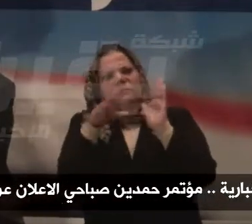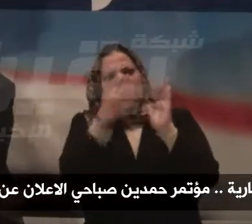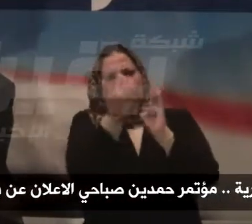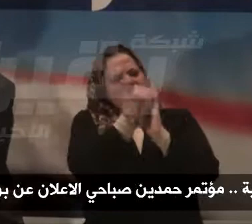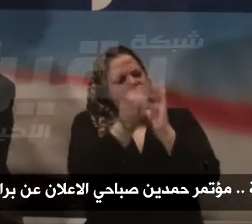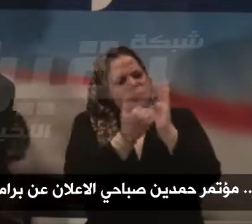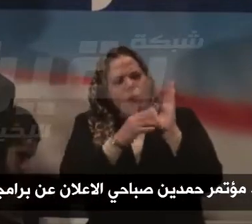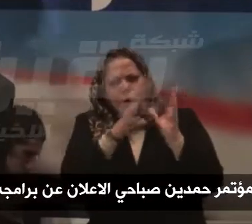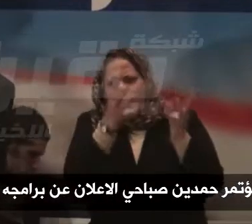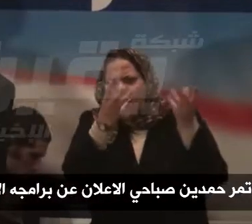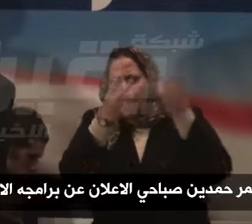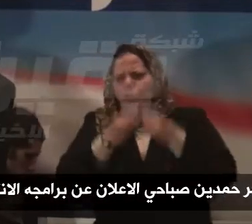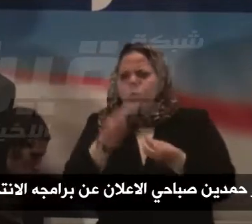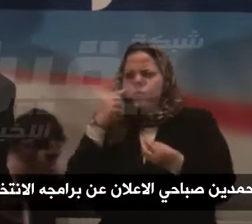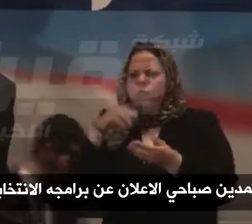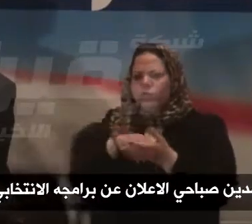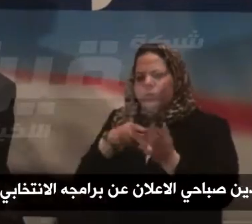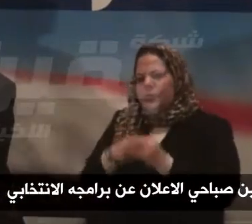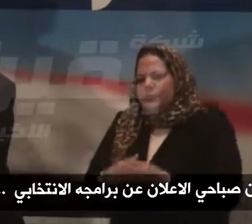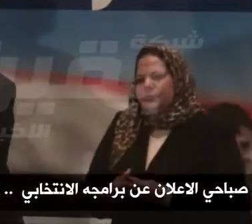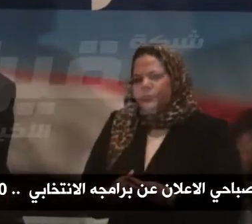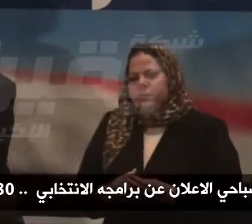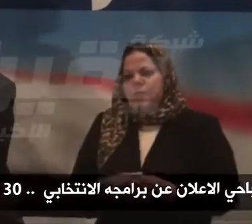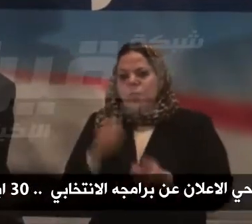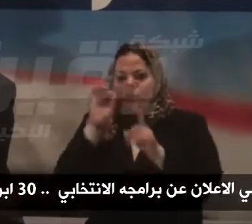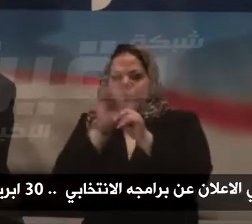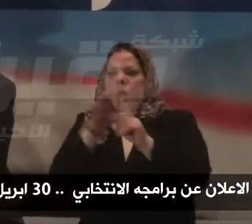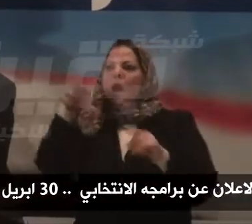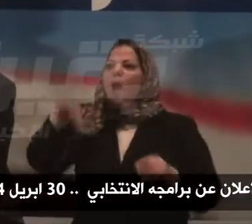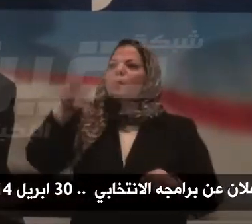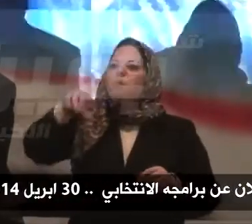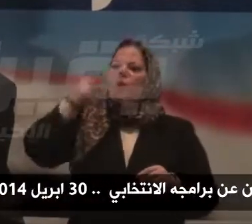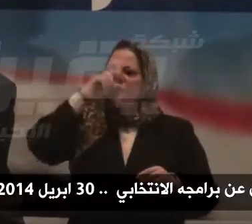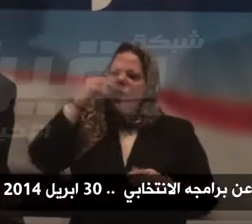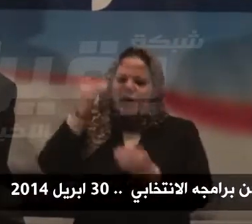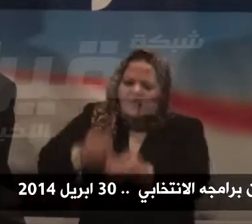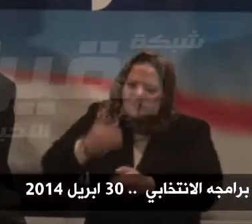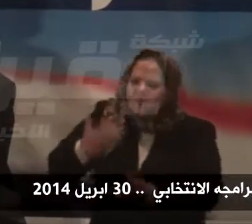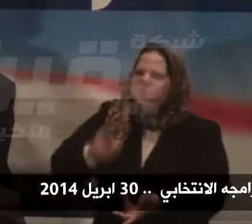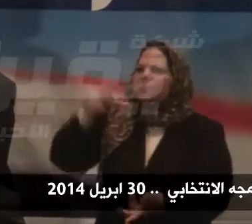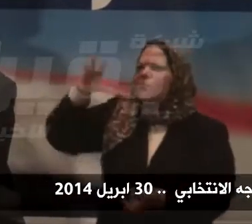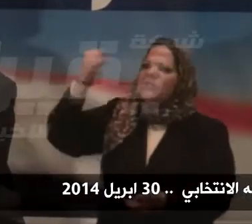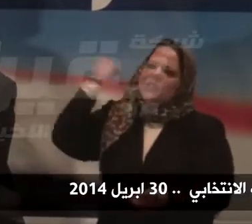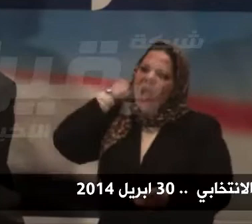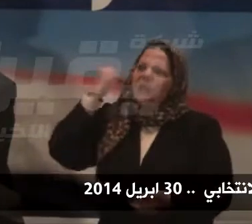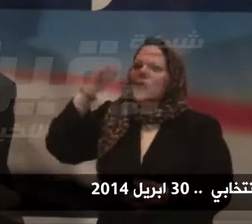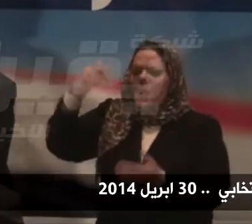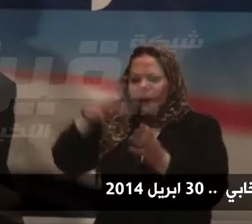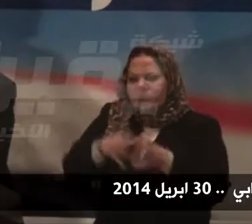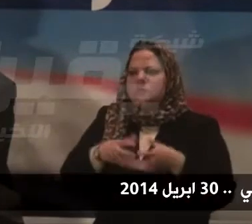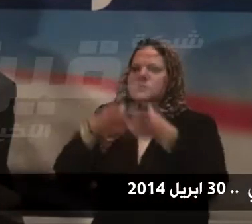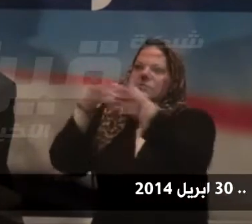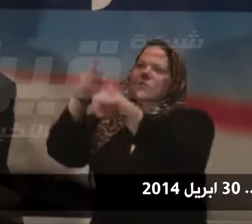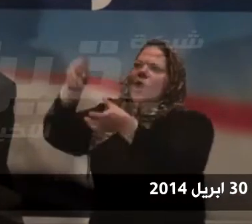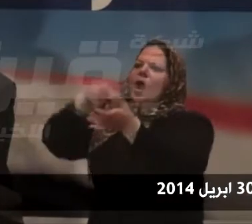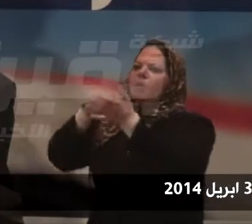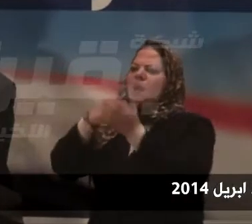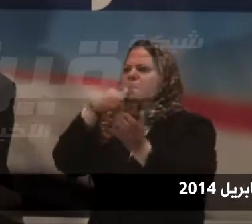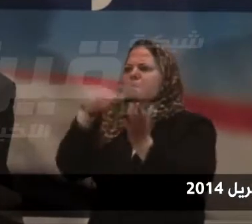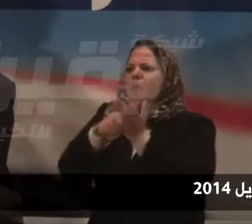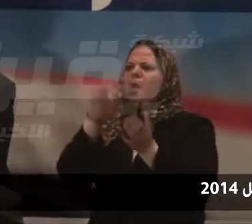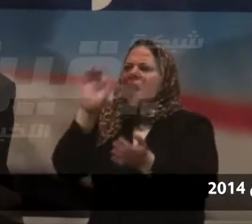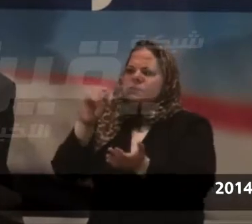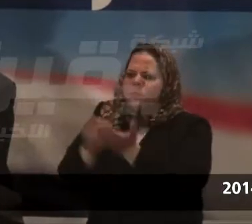احتياجات الأمين ووفق لمناطق الجغرافية المختلفة. الإعداد والتأهيل